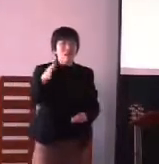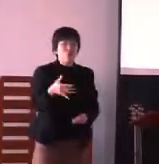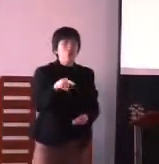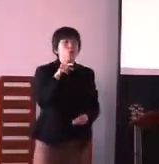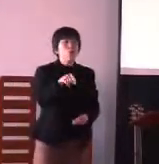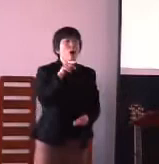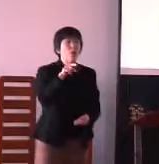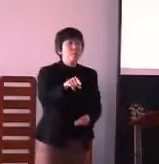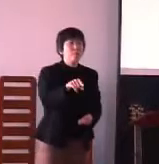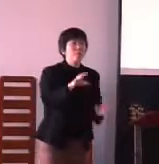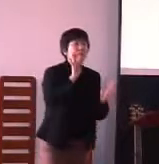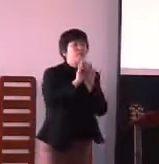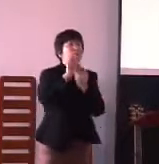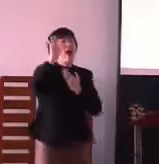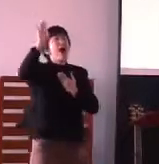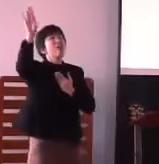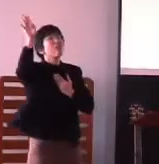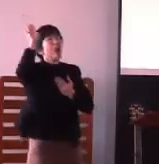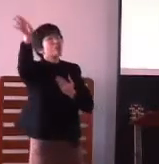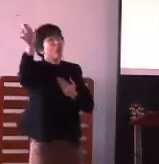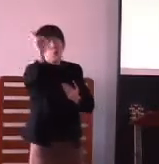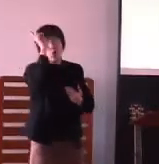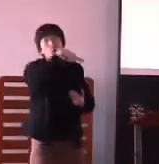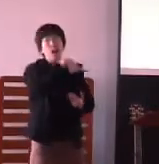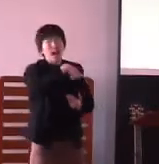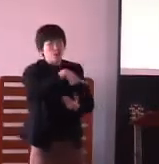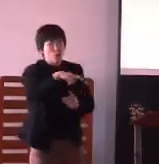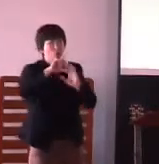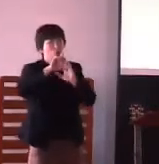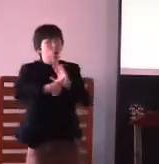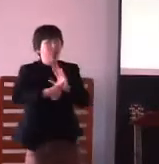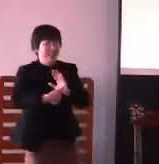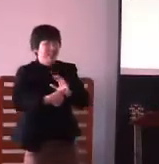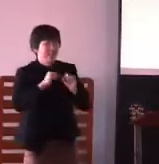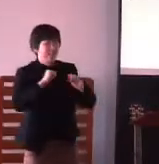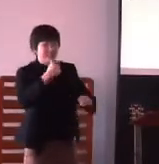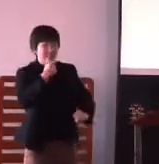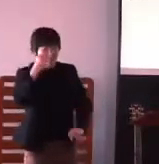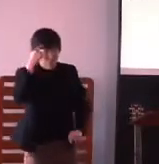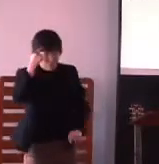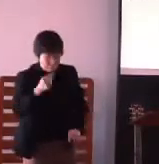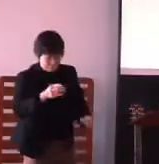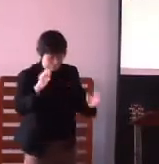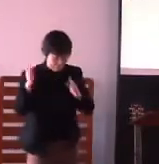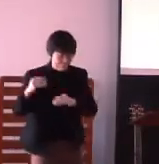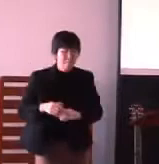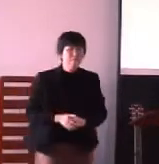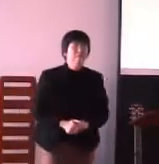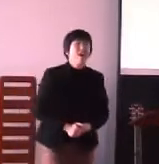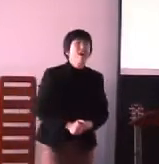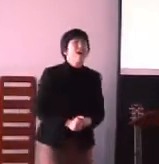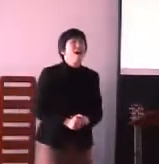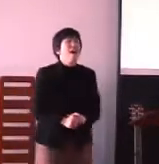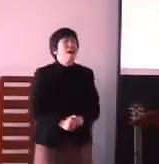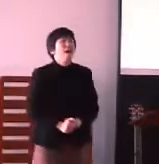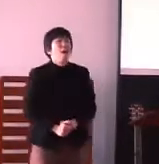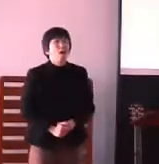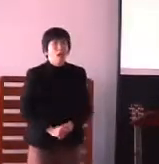あとこれから昼からのメッセージに加えました。 たいと思います。言いましたんで帰っちゃうみん